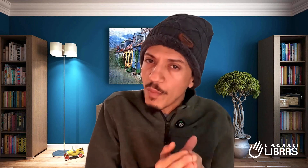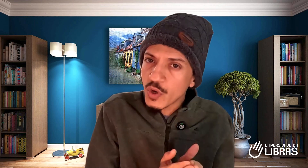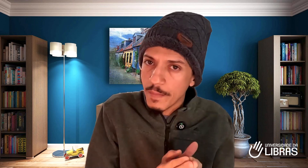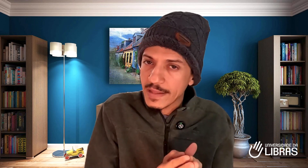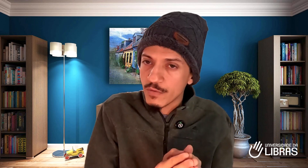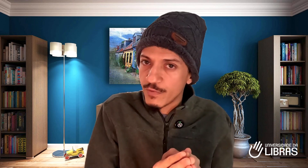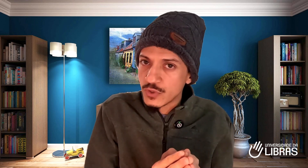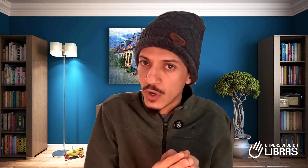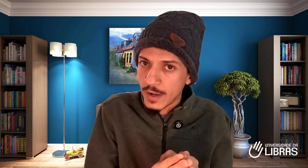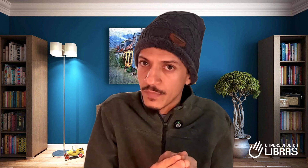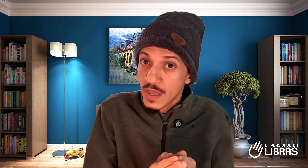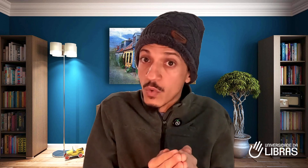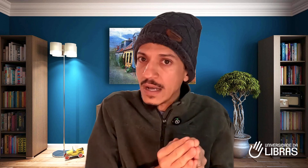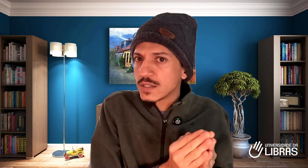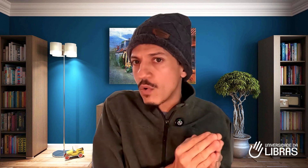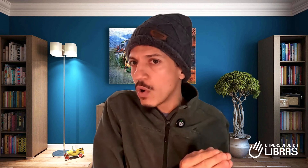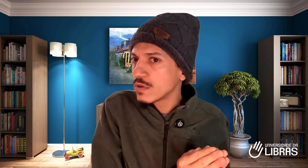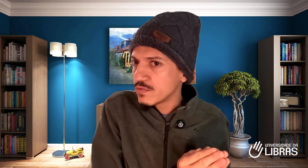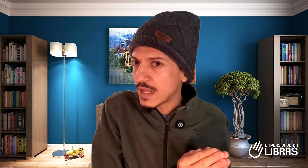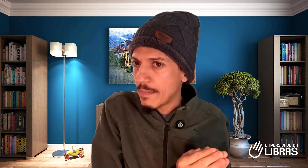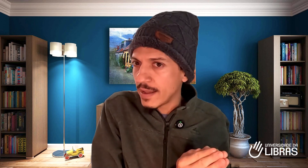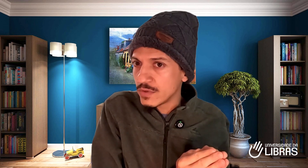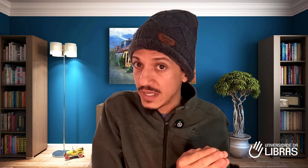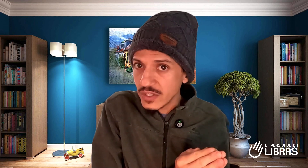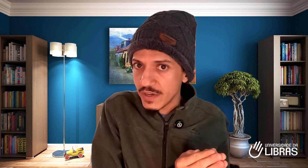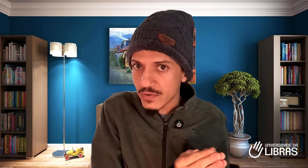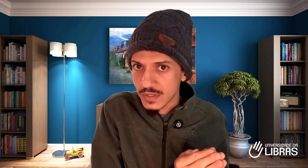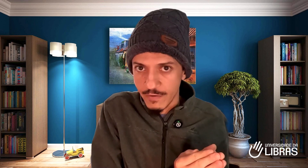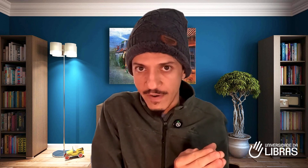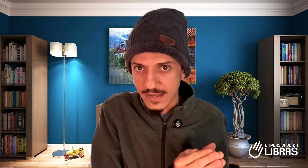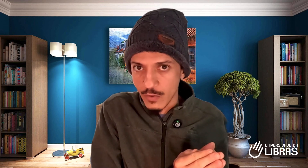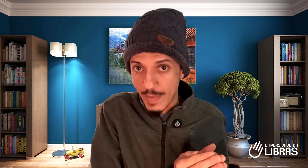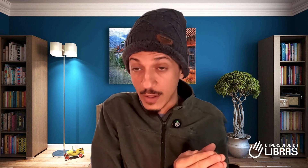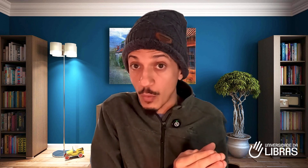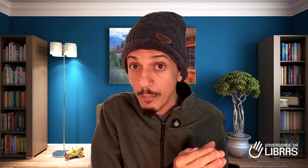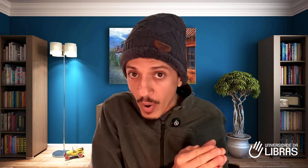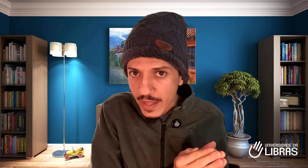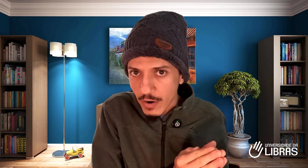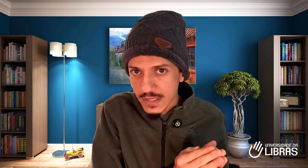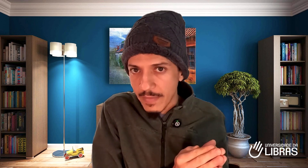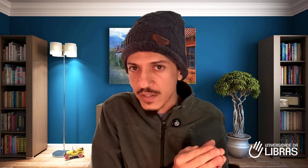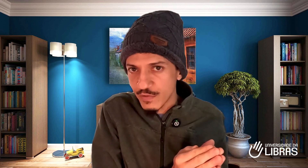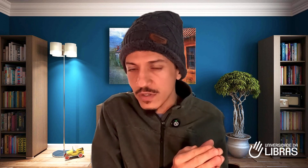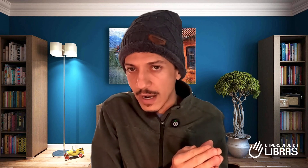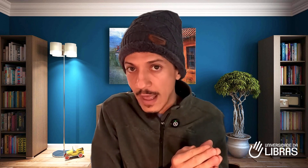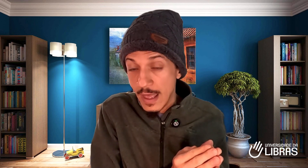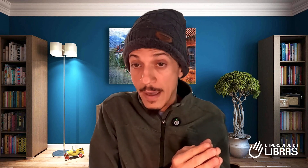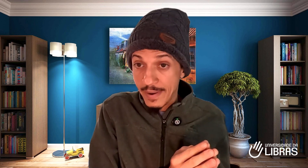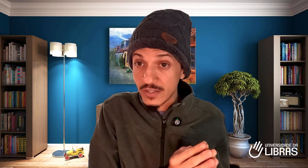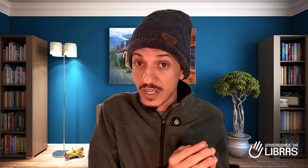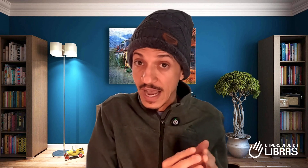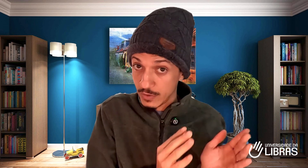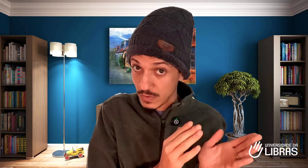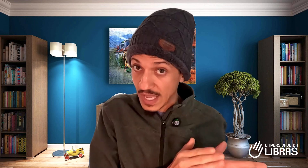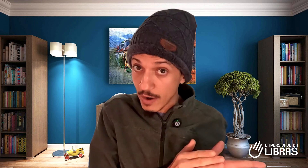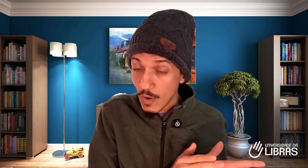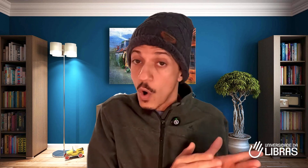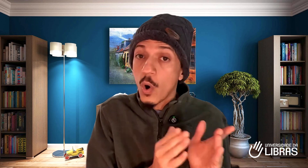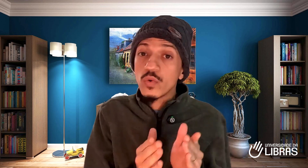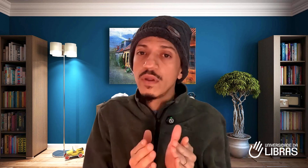método funciona e quais são outros fundamentos científicos que fazem o método poderosamente funcionar para te guiar do zero ou do nível que